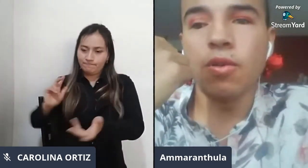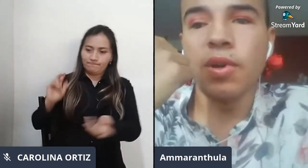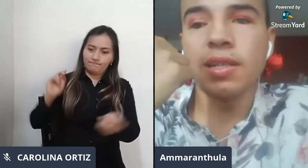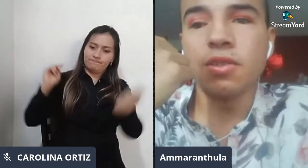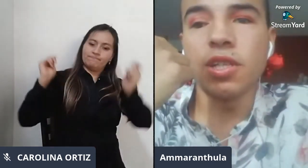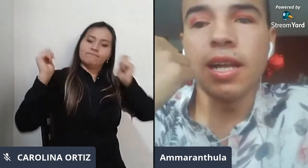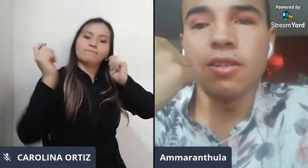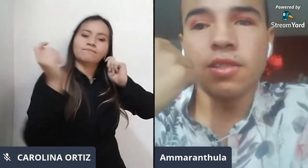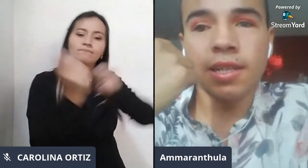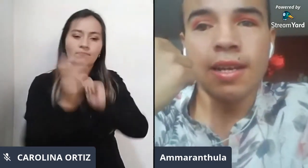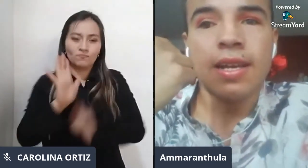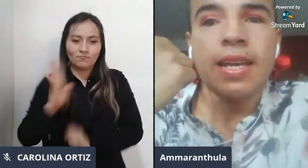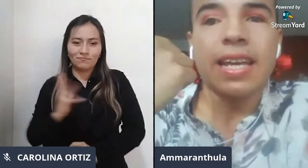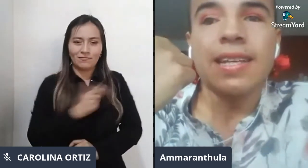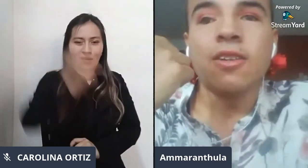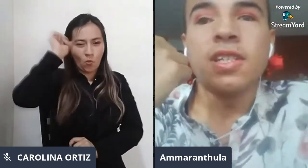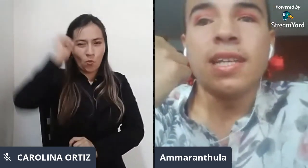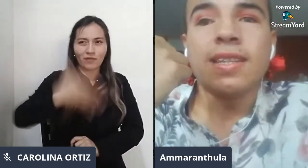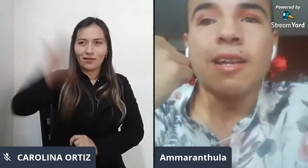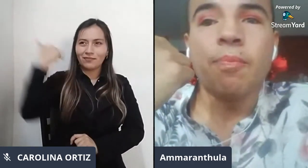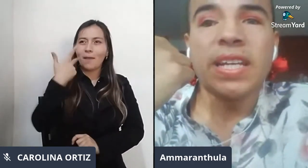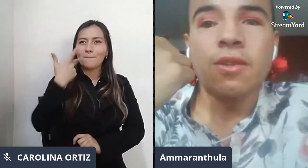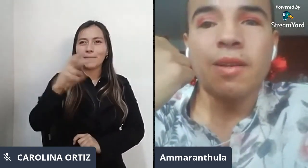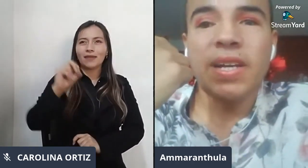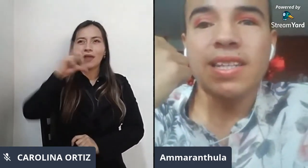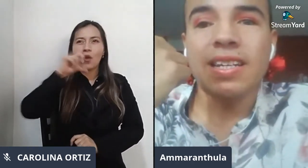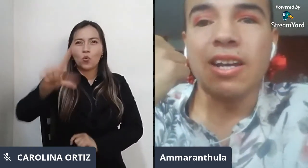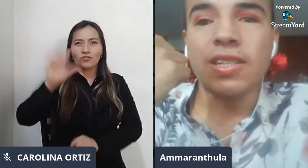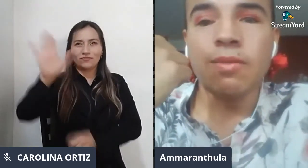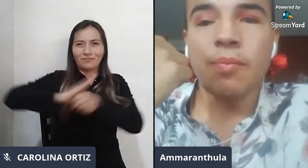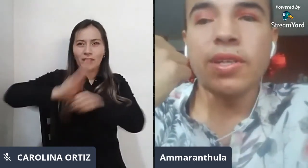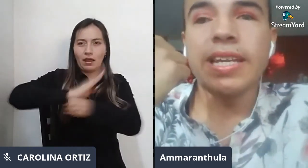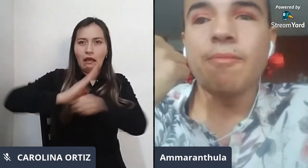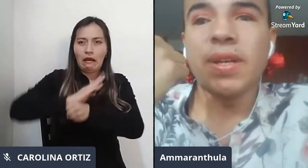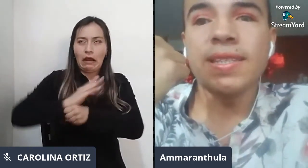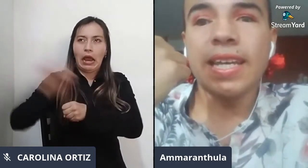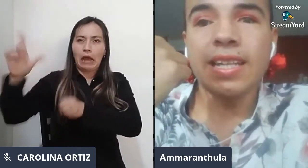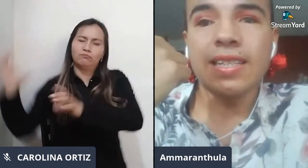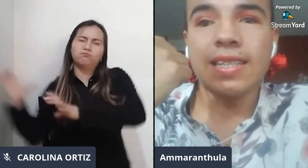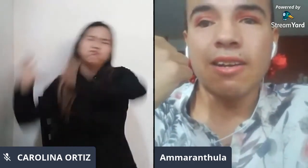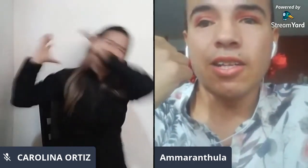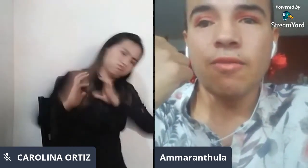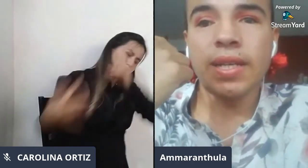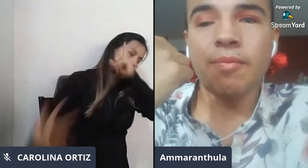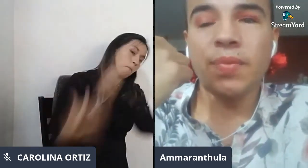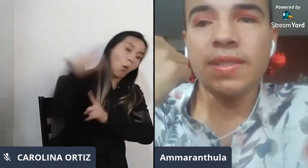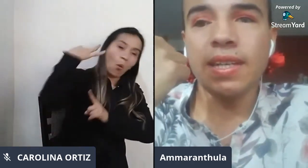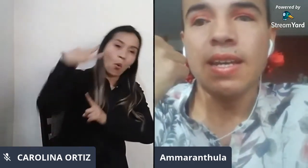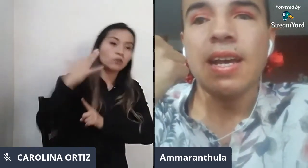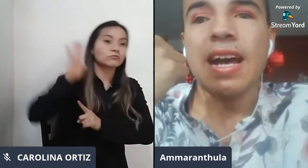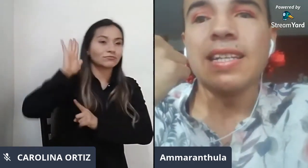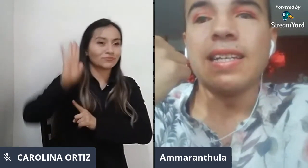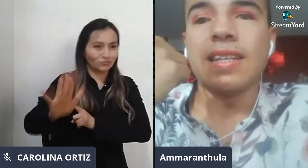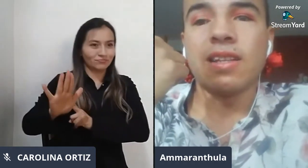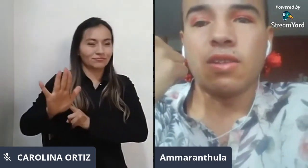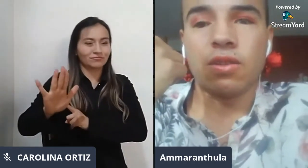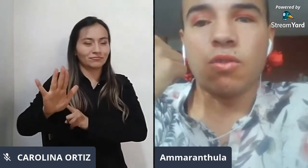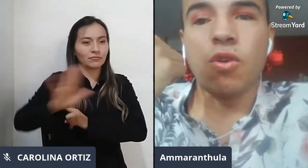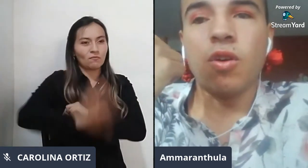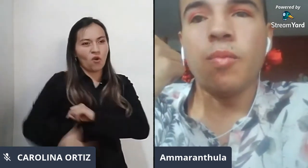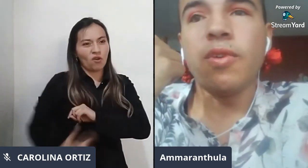20 de julio, como a las 11 de la noche, esa noche sentí el peso del patriarcado encima, porque ahí empecé, desde esa vez fue que empecé a